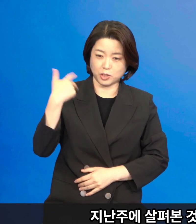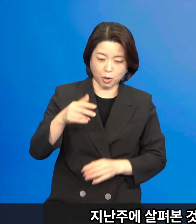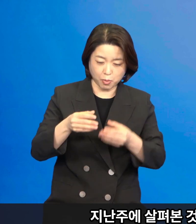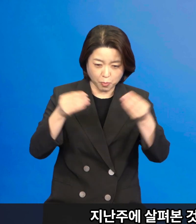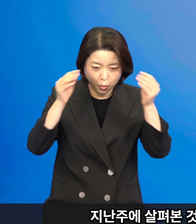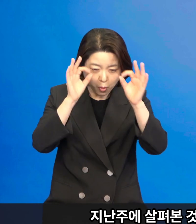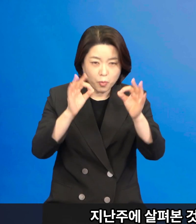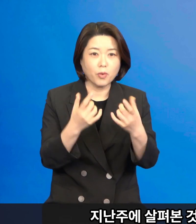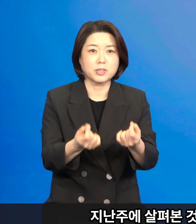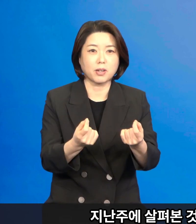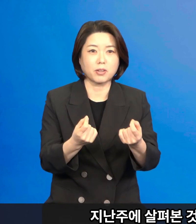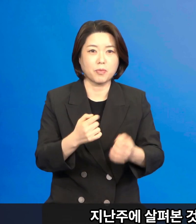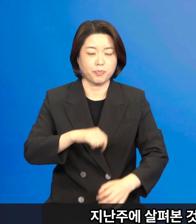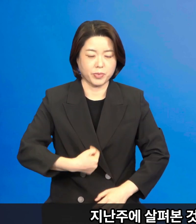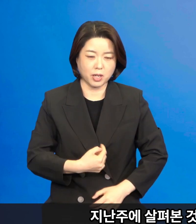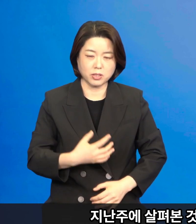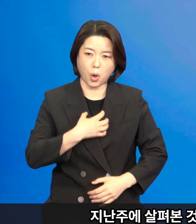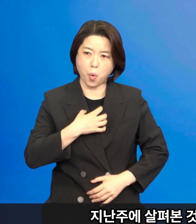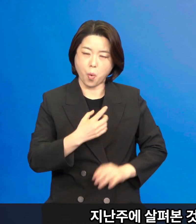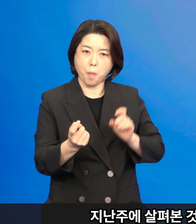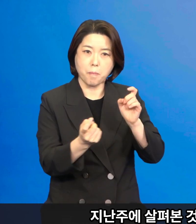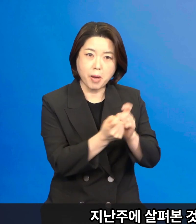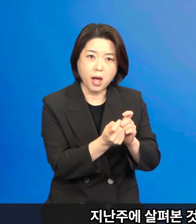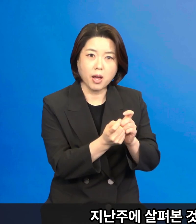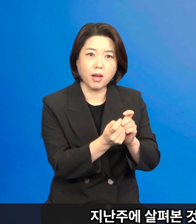것처럼 자신이 위기에 처하니까